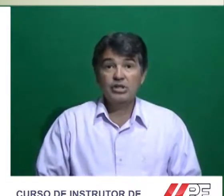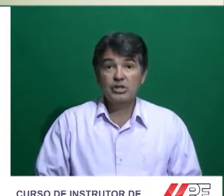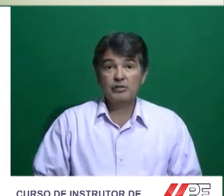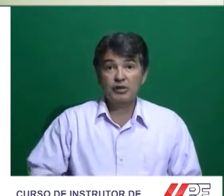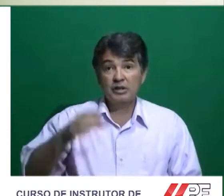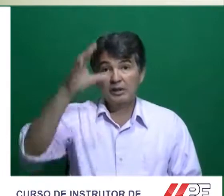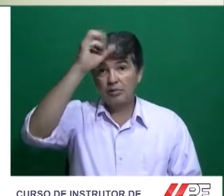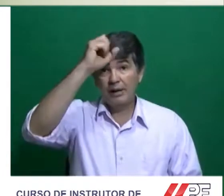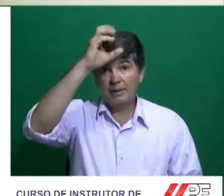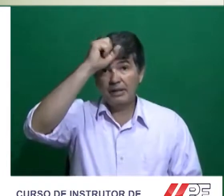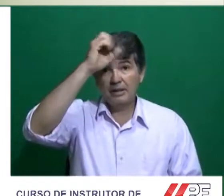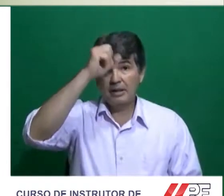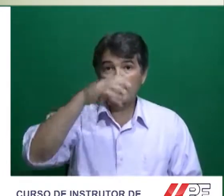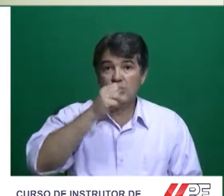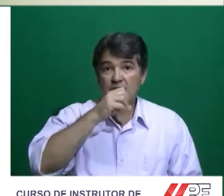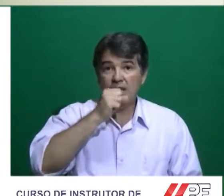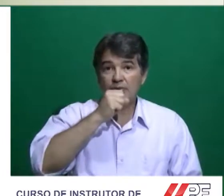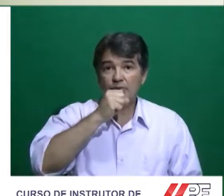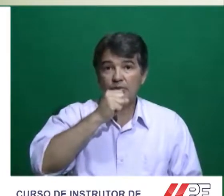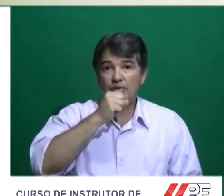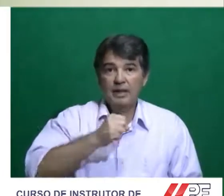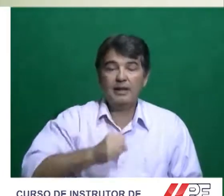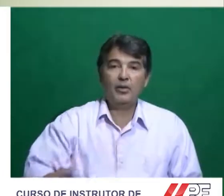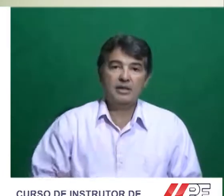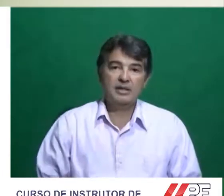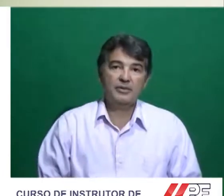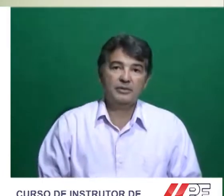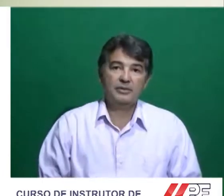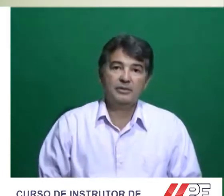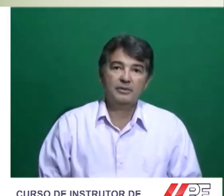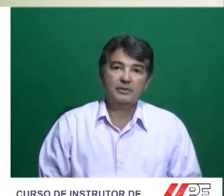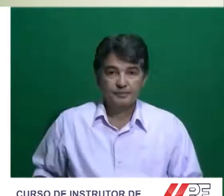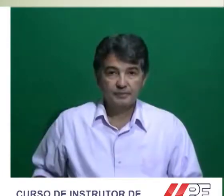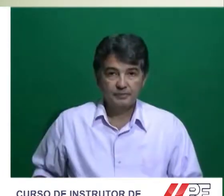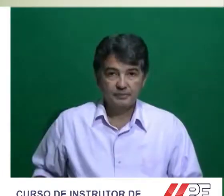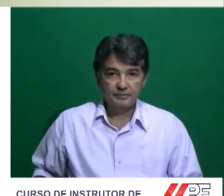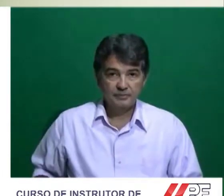traço distintivo entre o aprender e o sábado é a alocação.